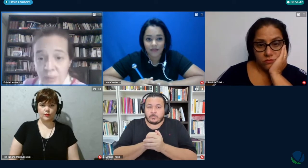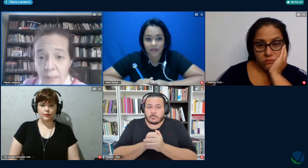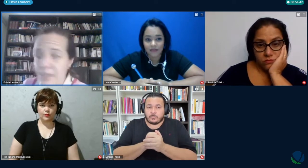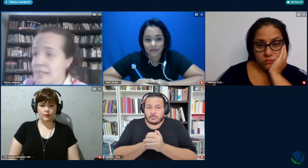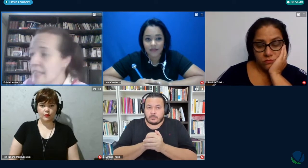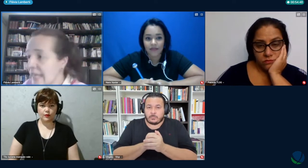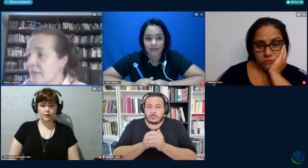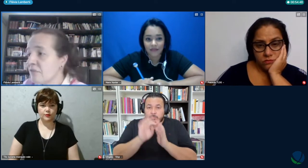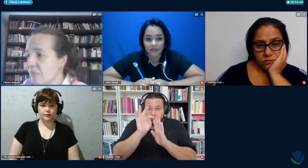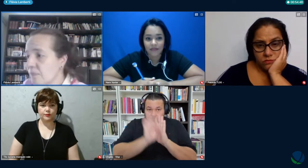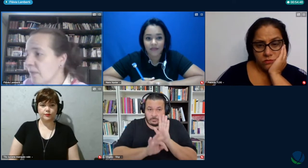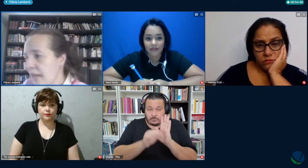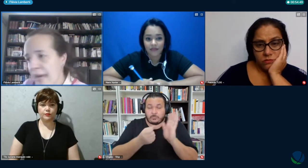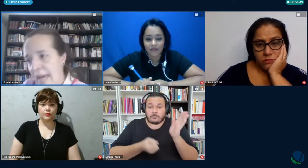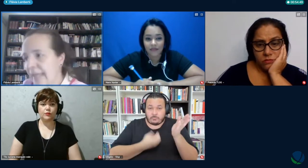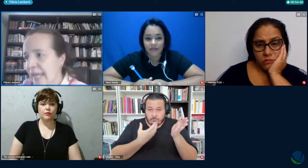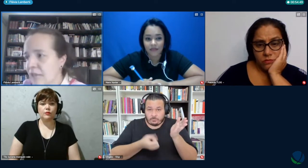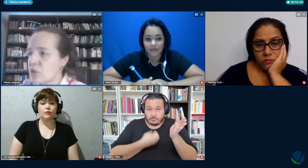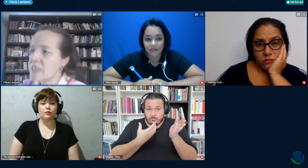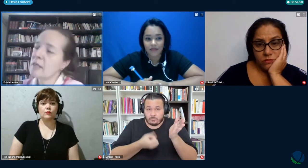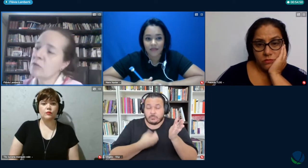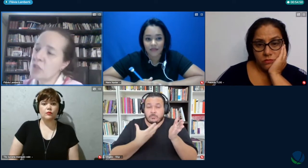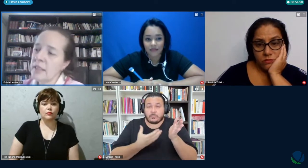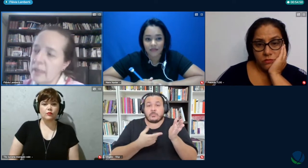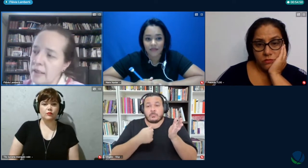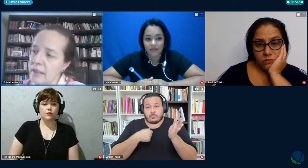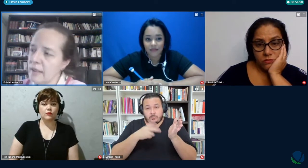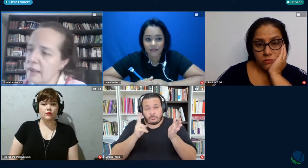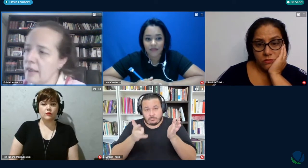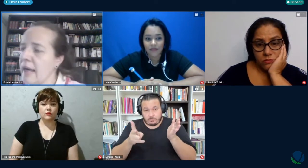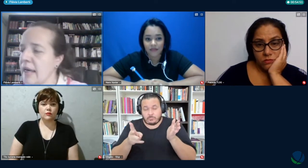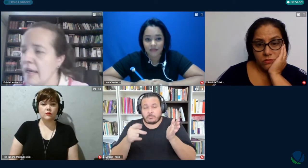da questão da poesia, é aquela sugestão de